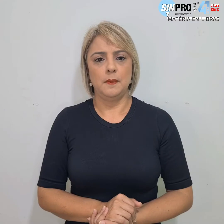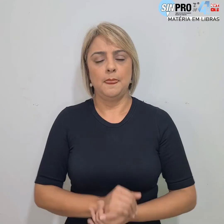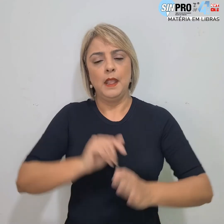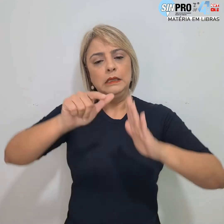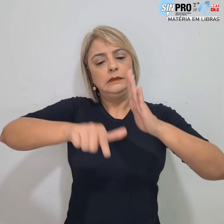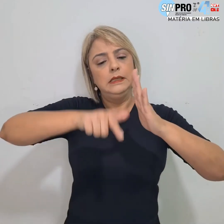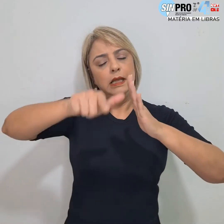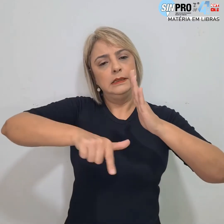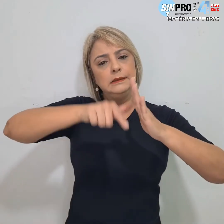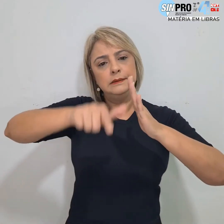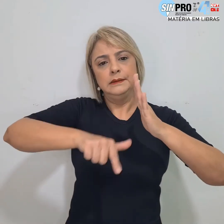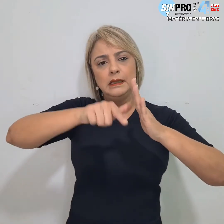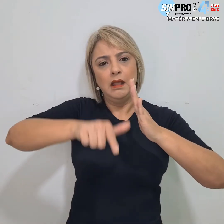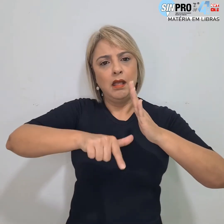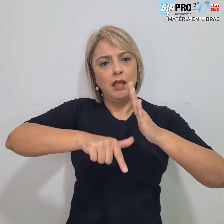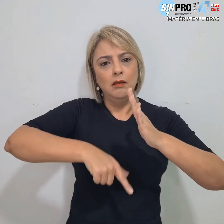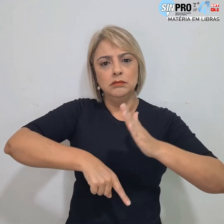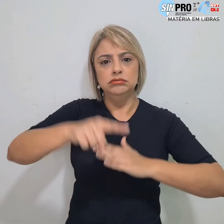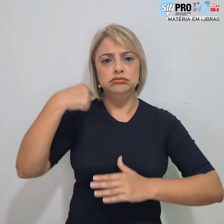Teletrabalho extrapola a jornada diária.